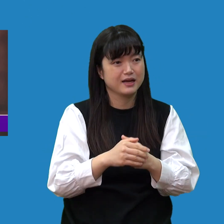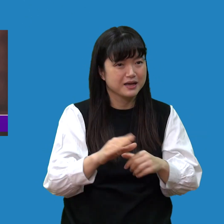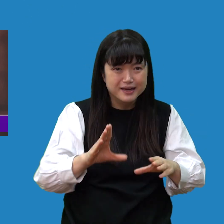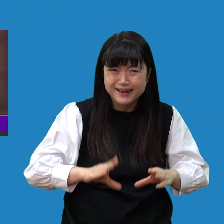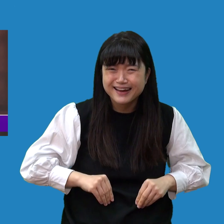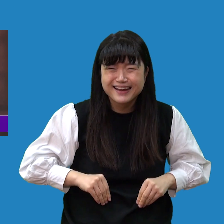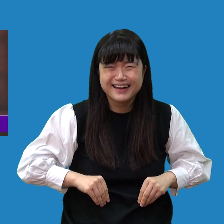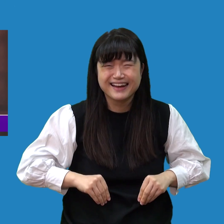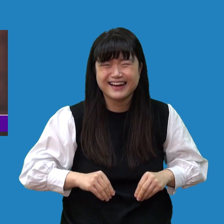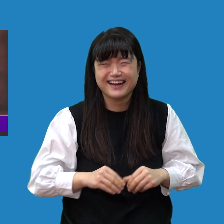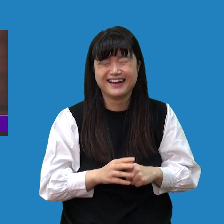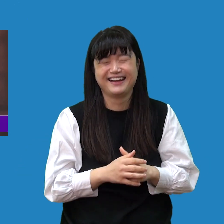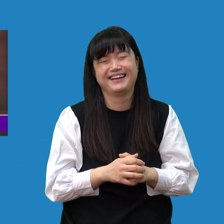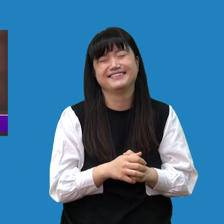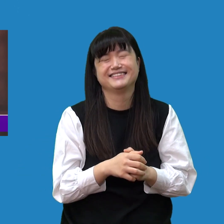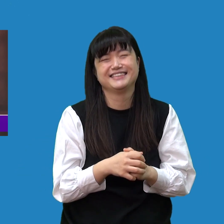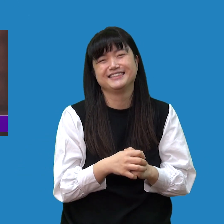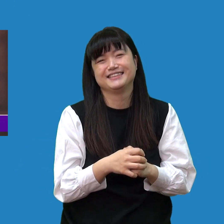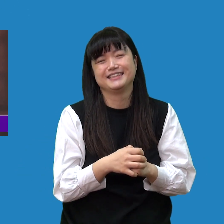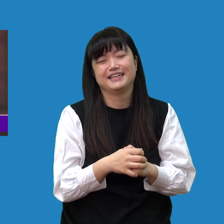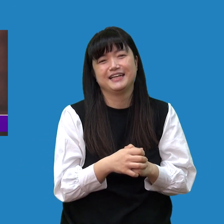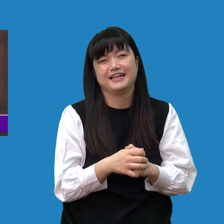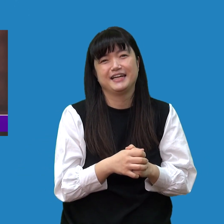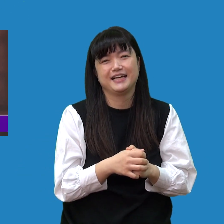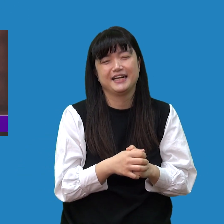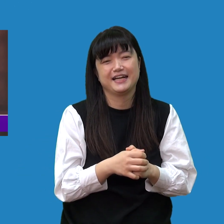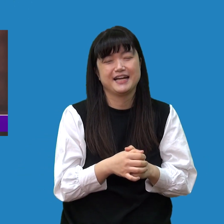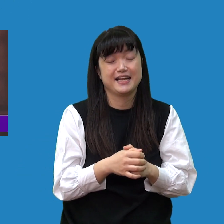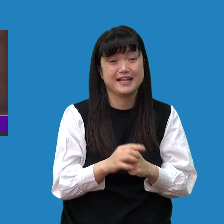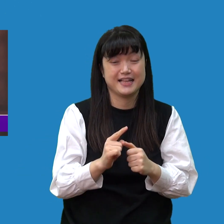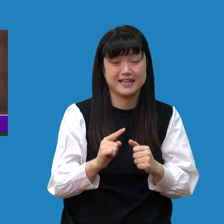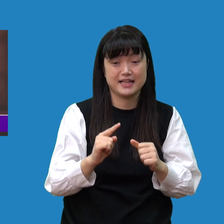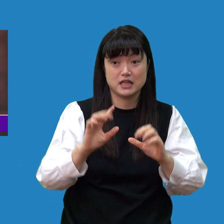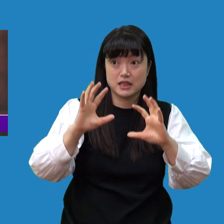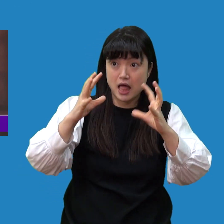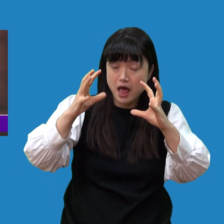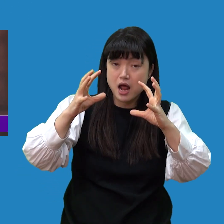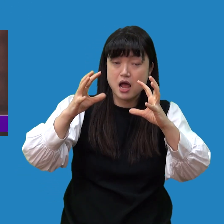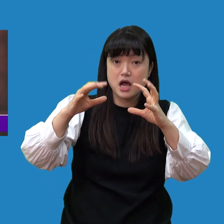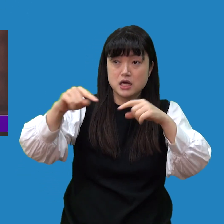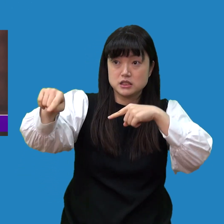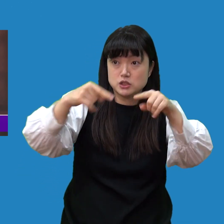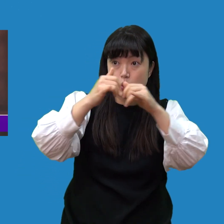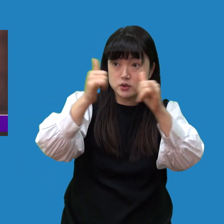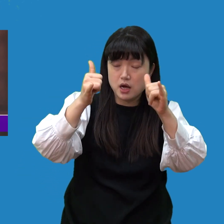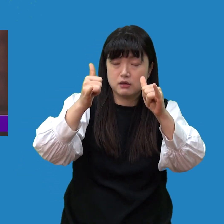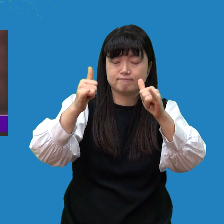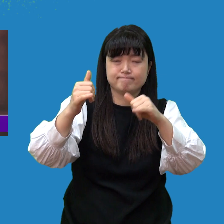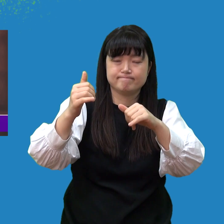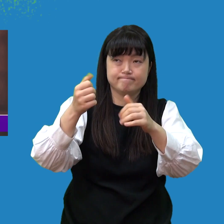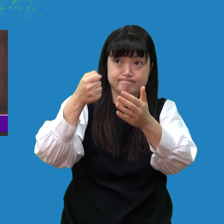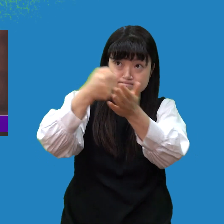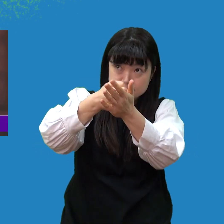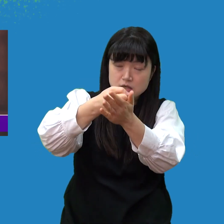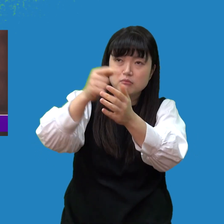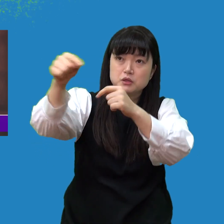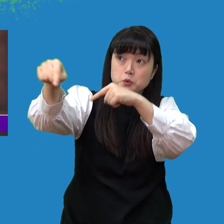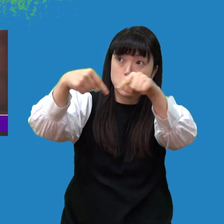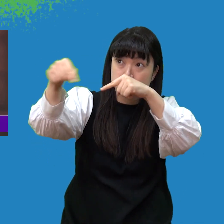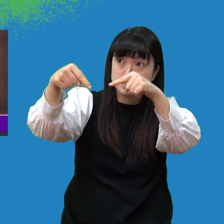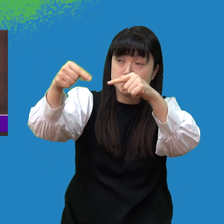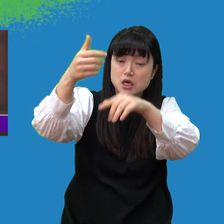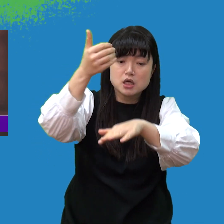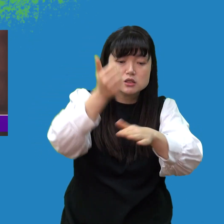배고프시죠? 네. 우리는 한 나라의 지도자가 새롭게 리더로 등극하면 그의